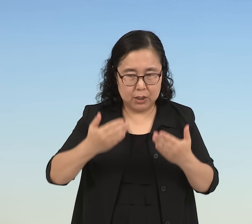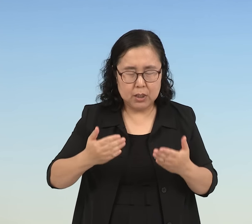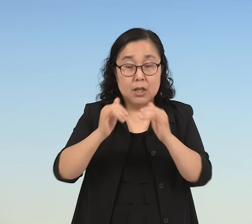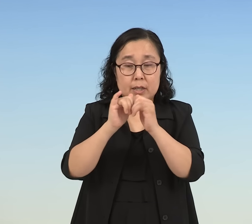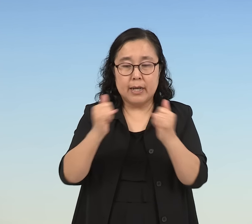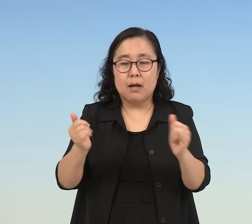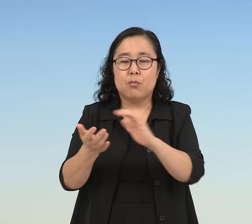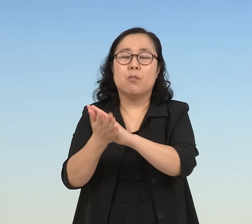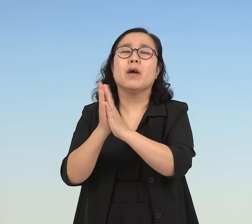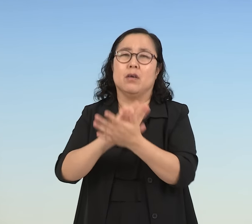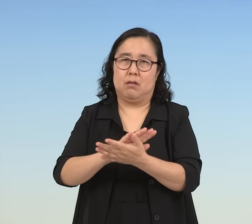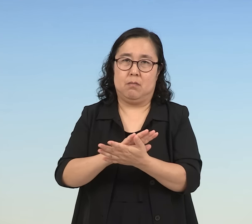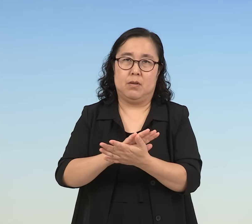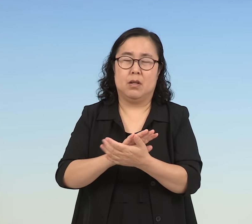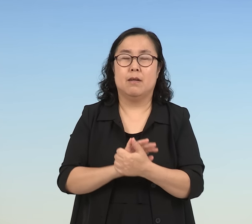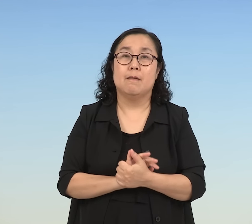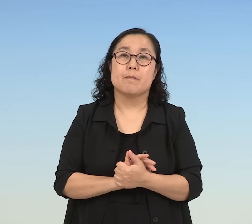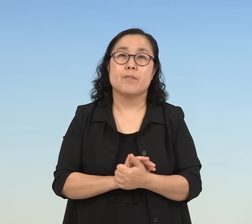한나라는